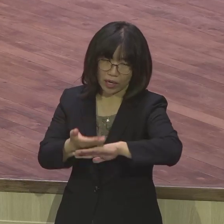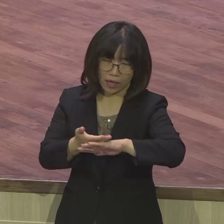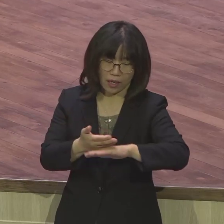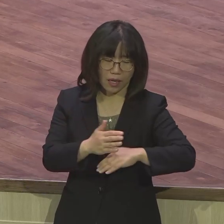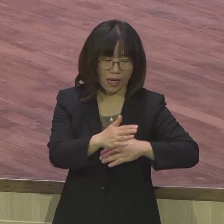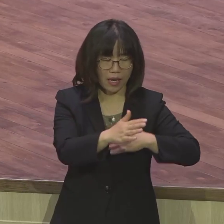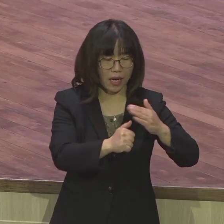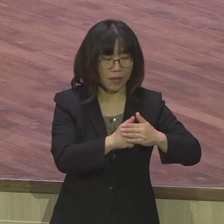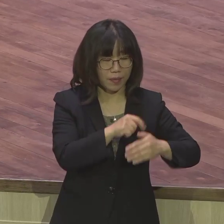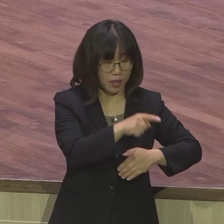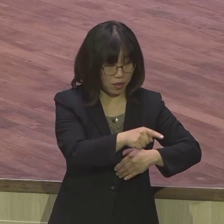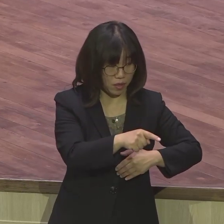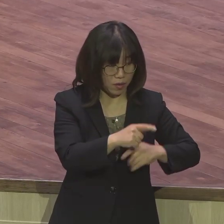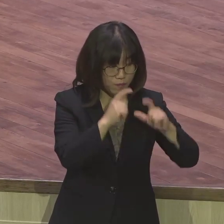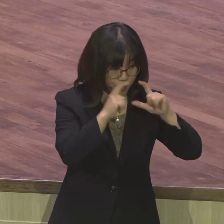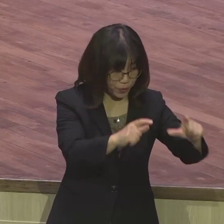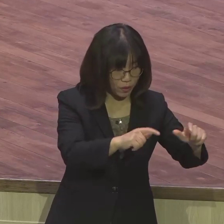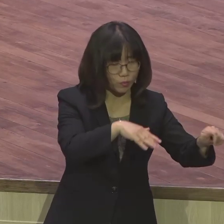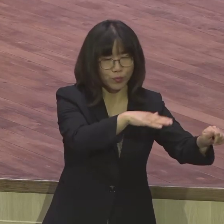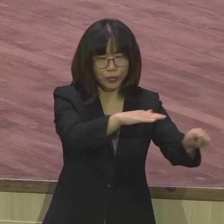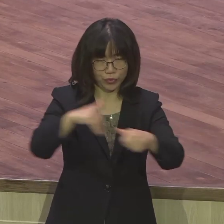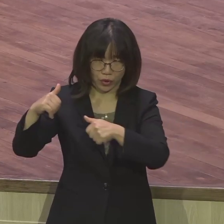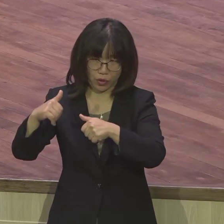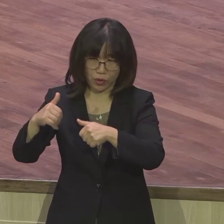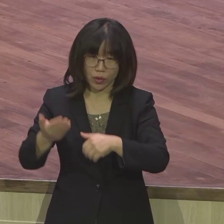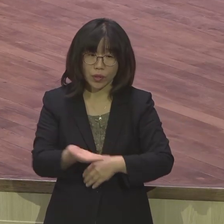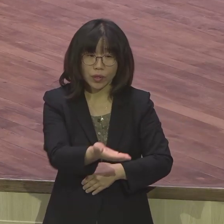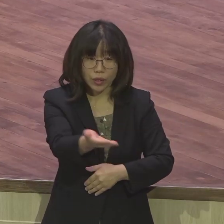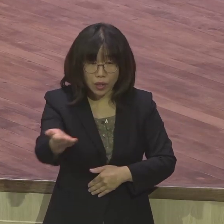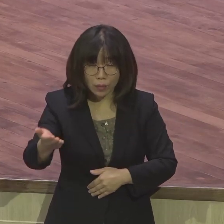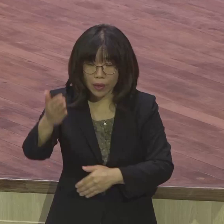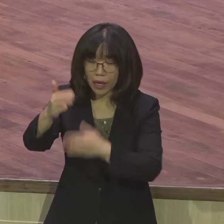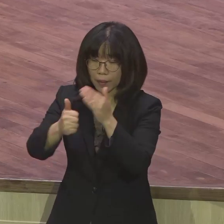엘리야를 부르신 거예요. 그러니까 여러분이 만약에 집중하지 않으면,